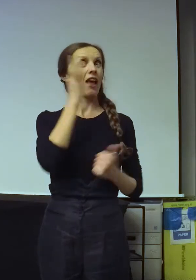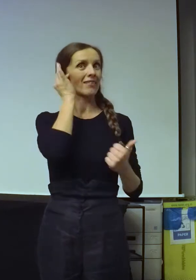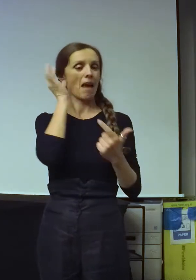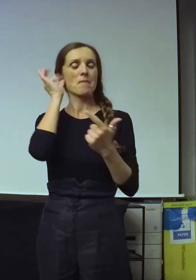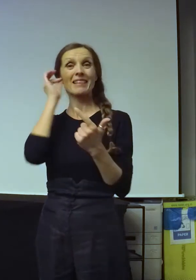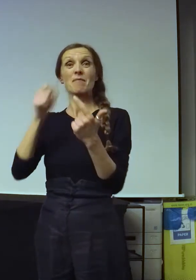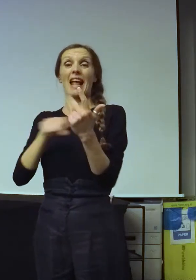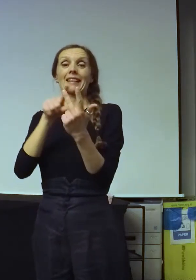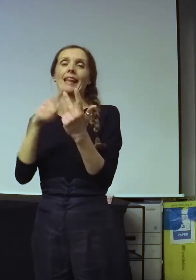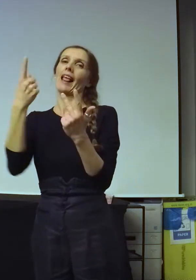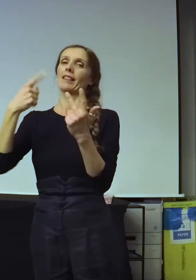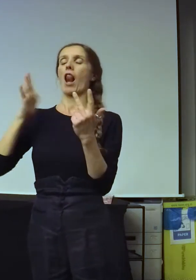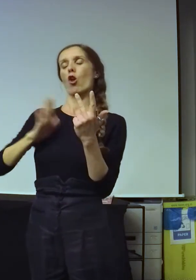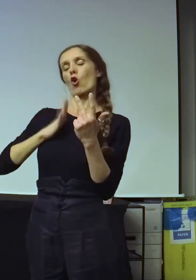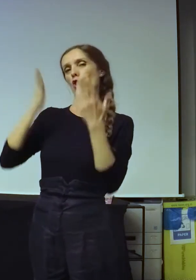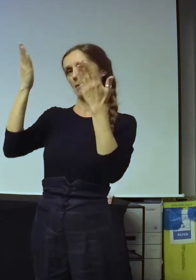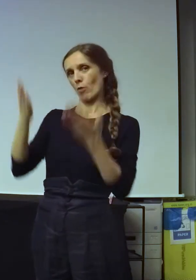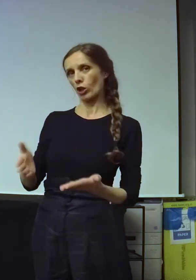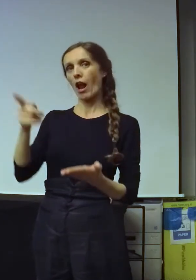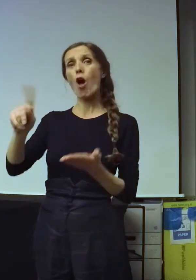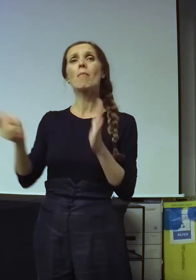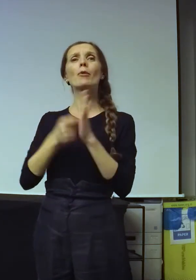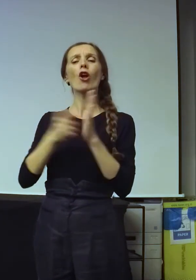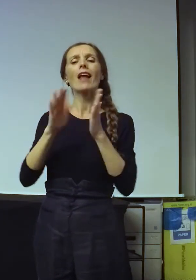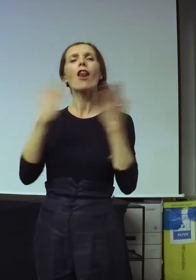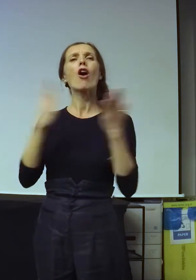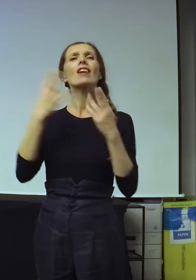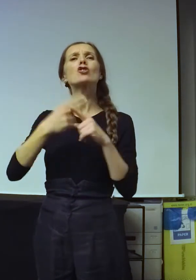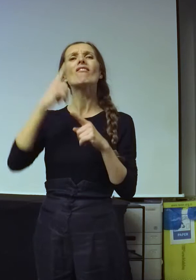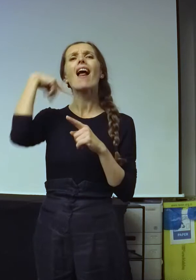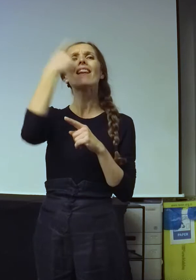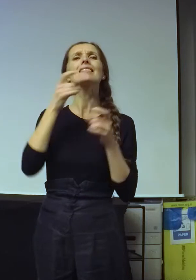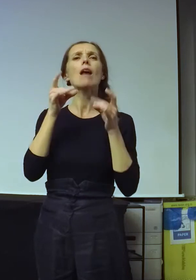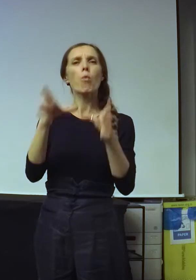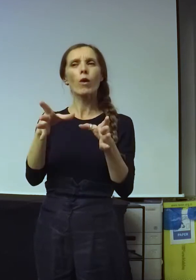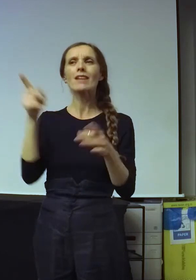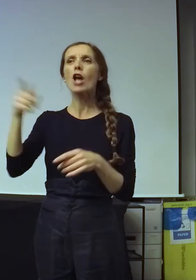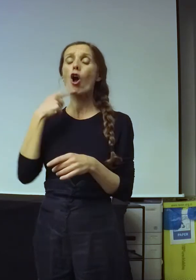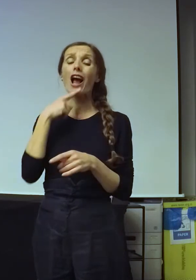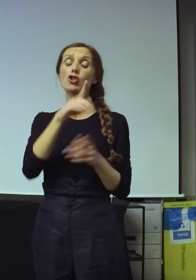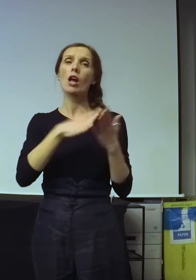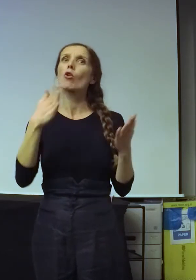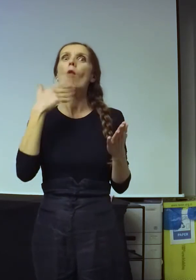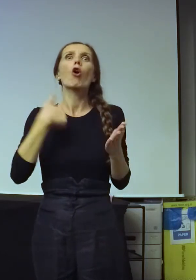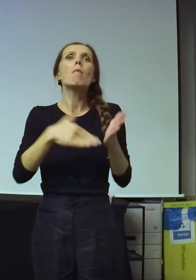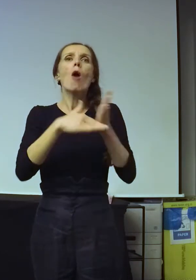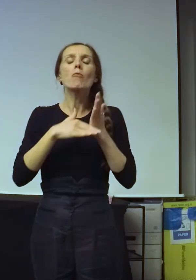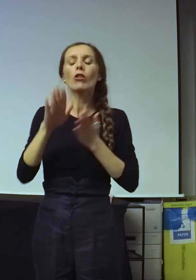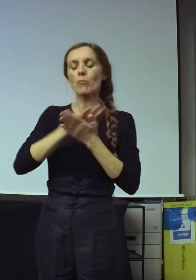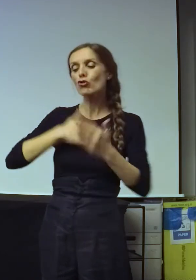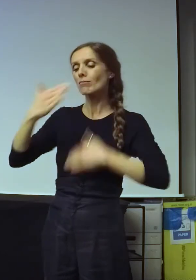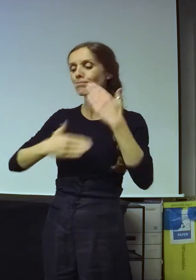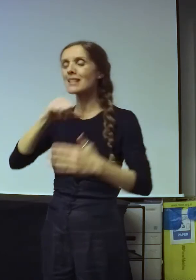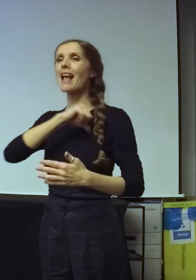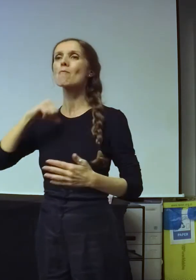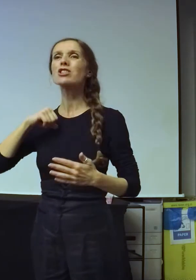Posle dve dame, na sceni će nam se pridružiti jedan gospodin, prodavac časopisa Lice ulice, za koji kaže da mu je puno pomogao da se